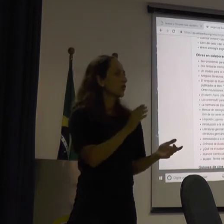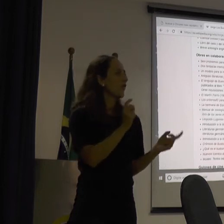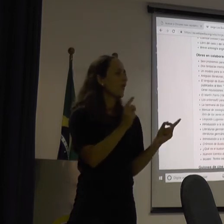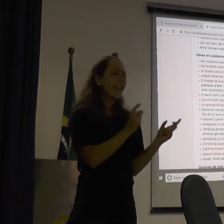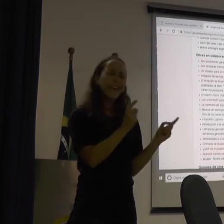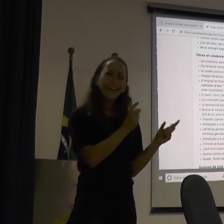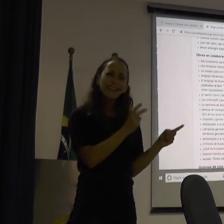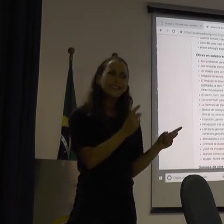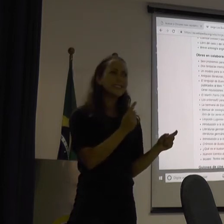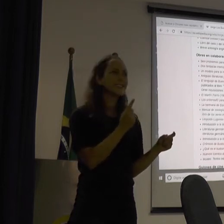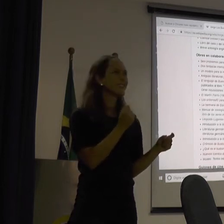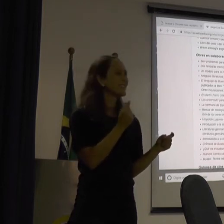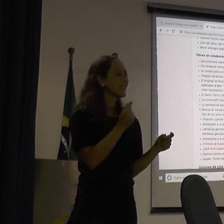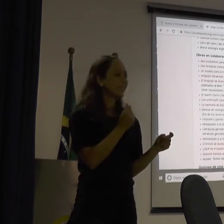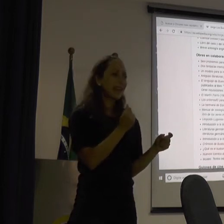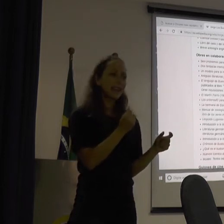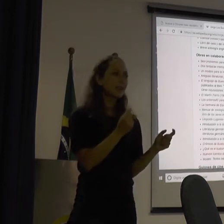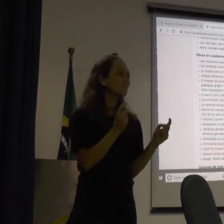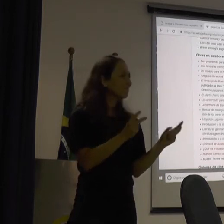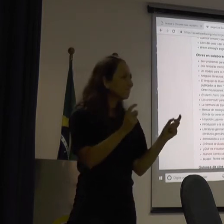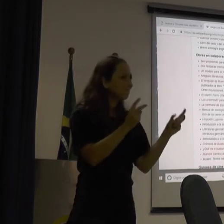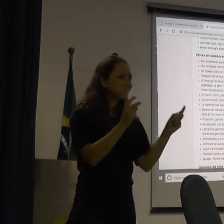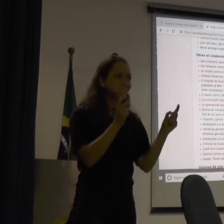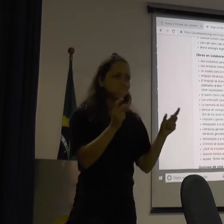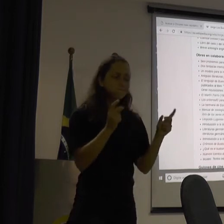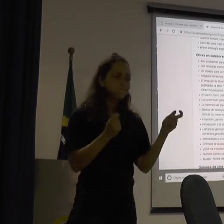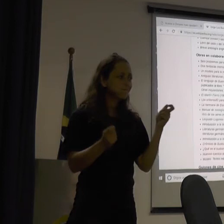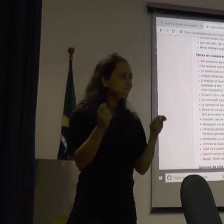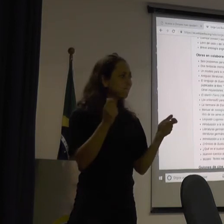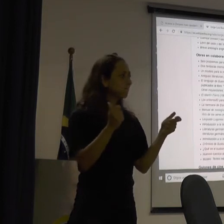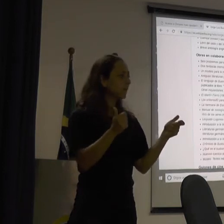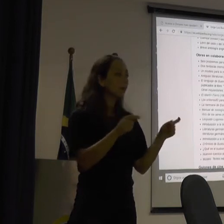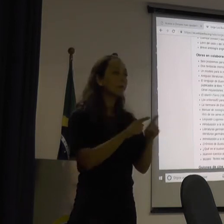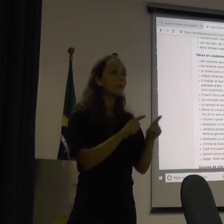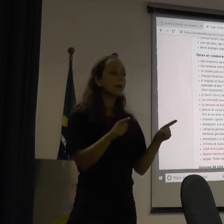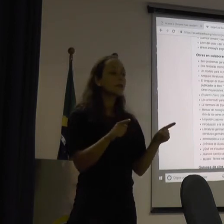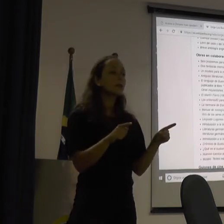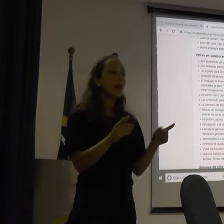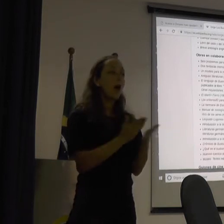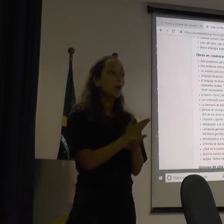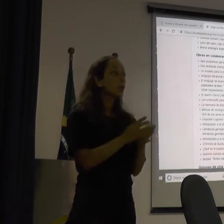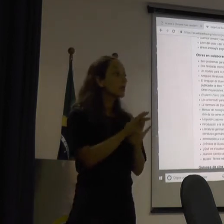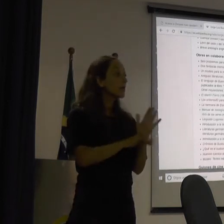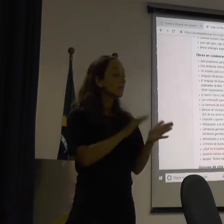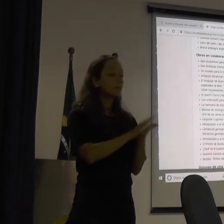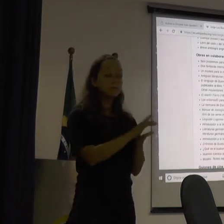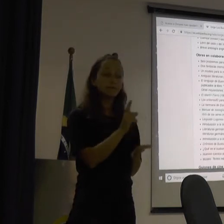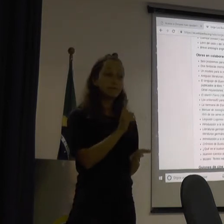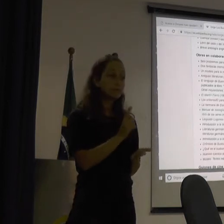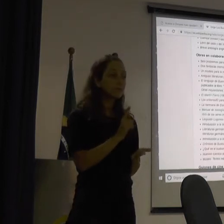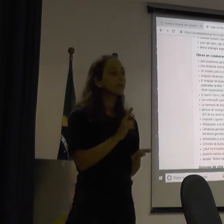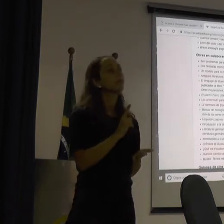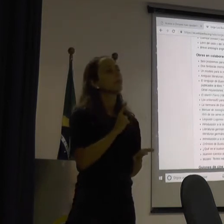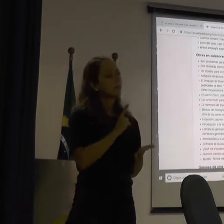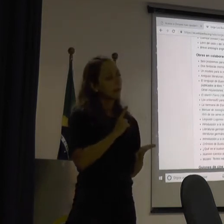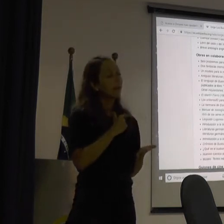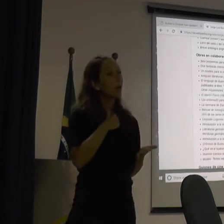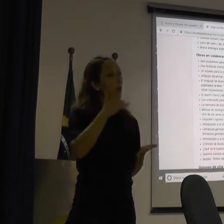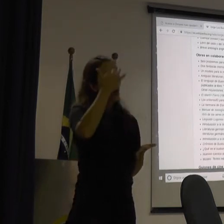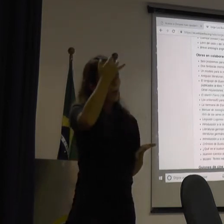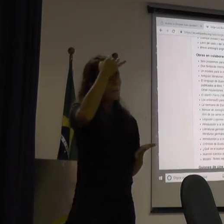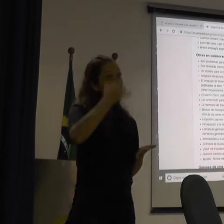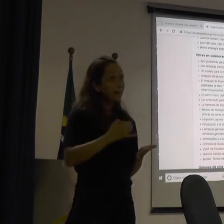Borges vende muito, mas não foram publicados por uma série de razões. Eu não entendo